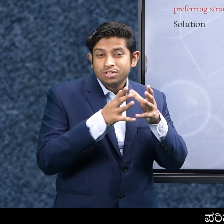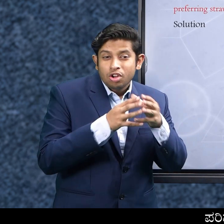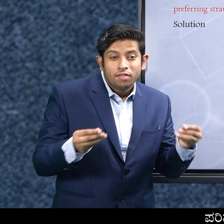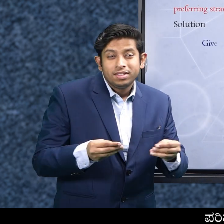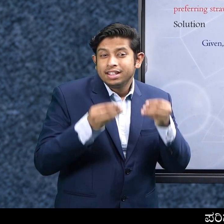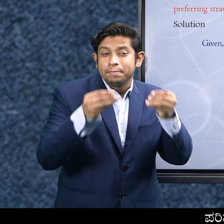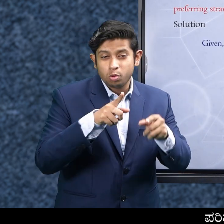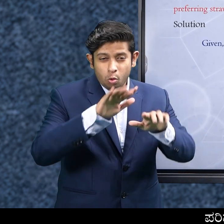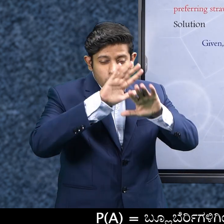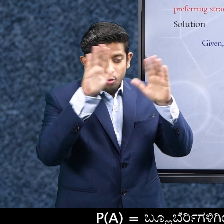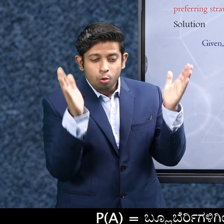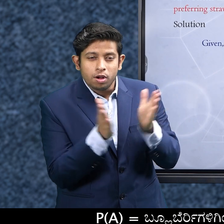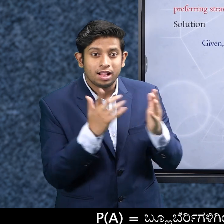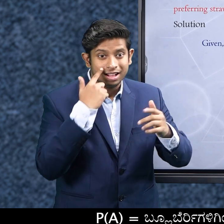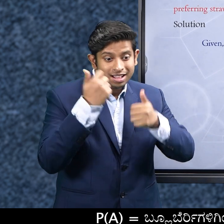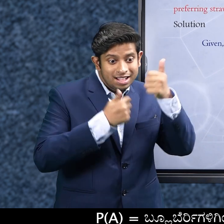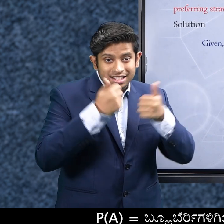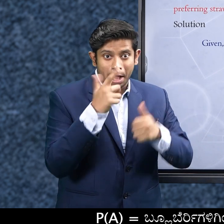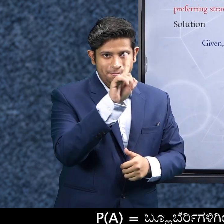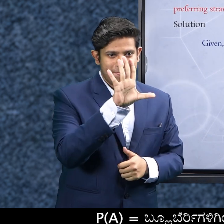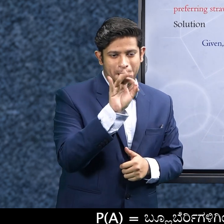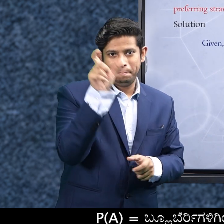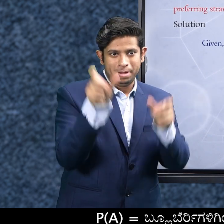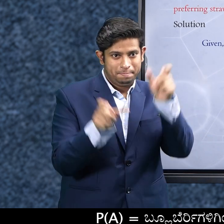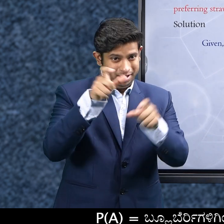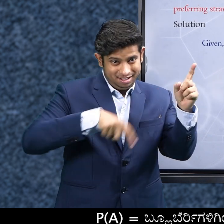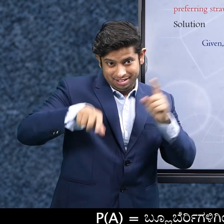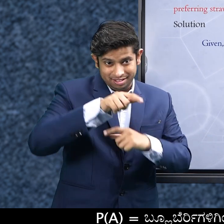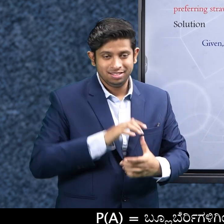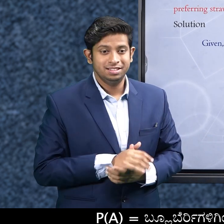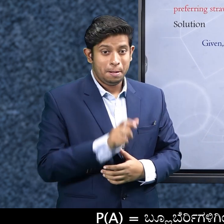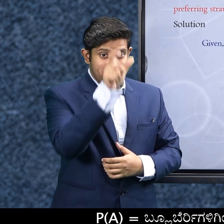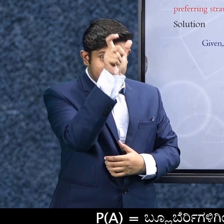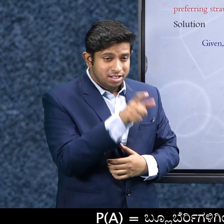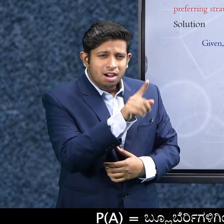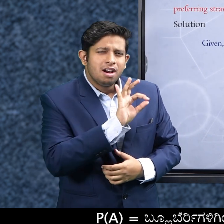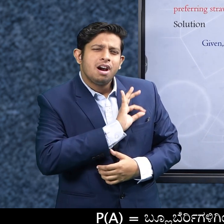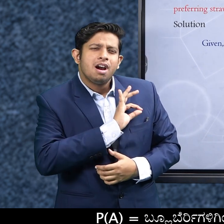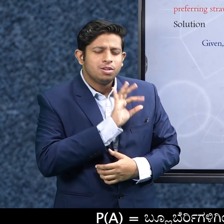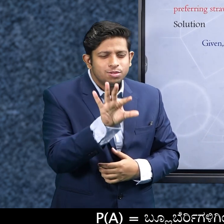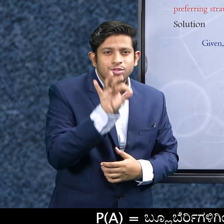ಪರಿಹಾರ ಹೀಗೆ ನೀಡಲಾಗಿದೆ. ಪಿ ಆಫ್ ಎ ಇಸ್ ಈಕ್ವಲ್ ಟು ಬ್ಲೂಬೆರ್ರಿಗಳಿಗಿಂತ ಸ್ಟ್ರಾಬೆರಿಗಳಿಗೆ ಆದ್ಯತೆ ನೀಡುವ ವ್ಯಕ್ತಿ.